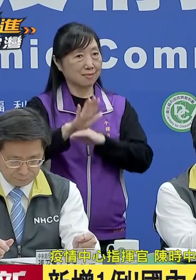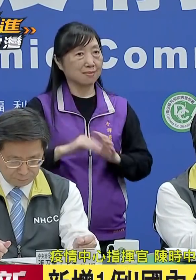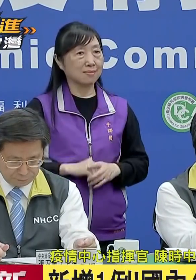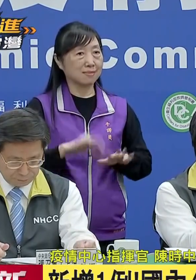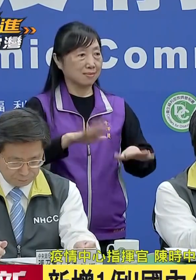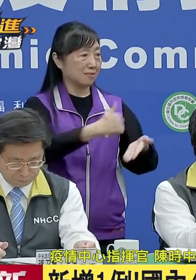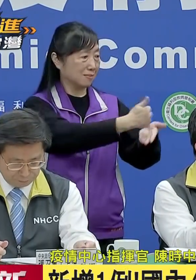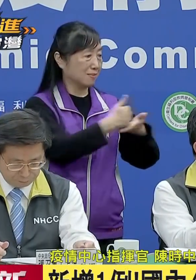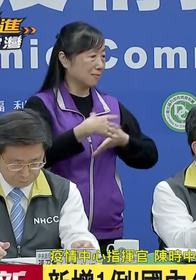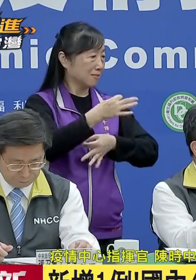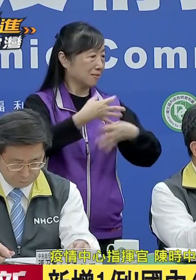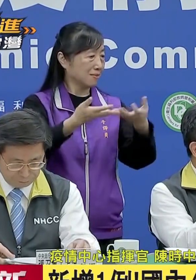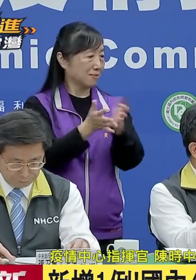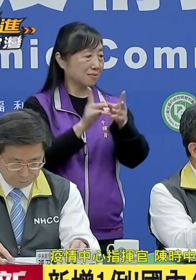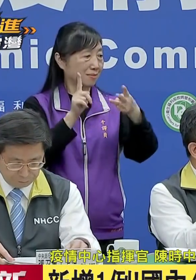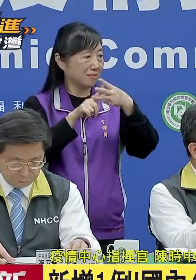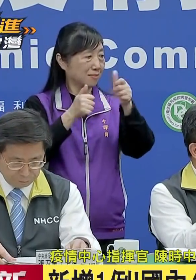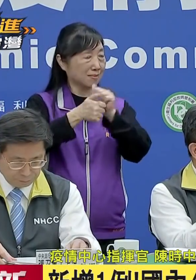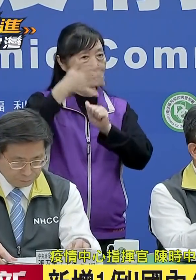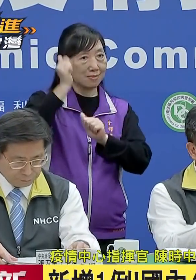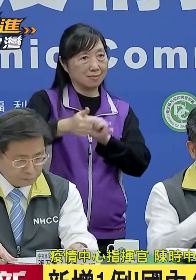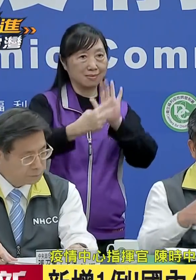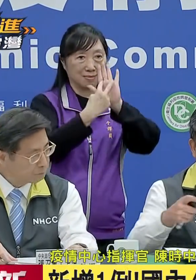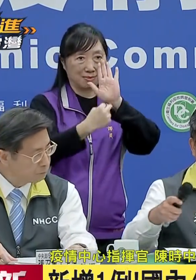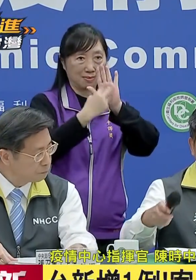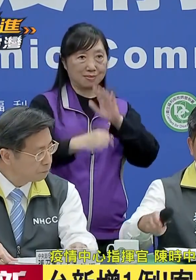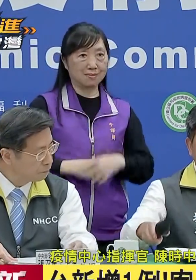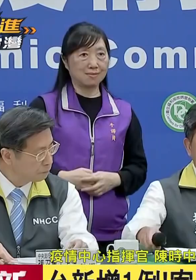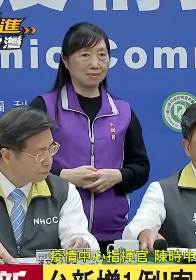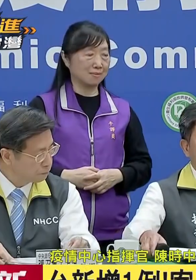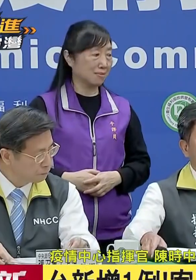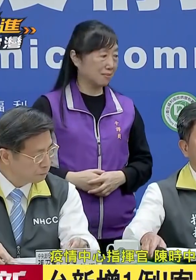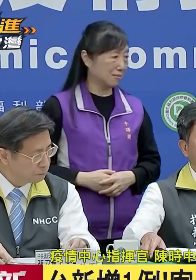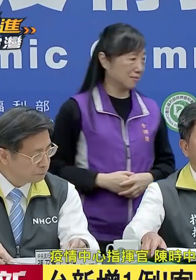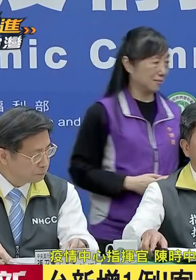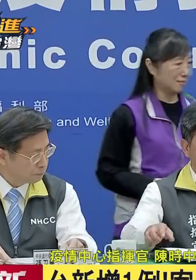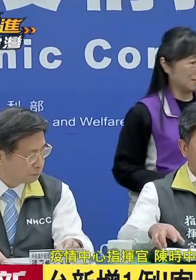分是不是请我们经济部王次长跟大家说明。